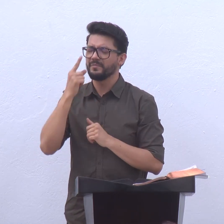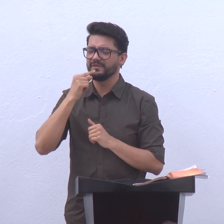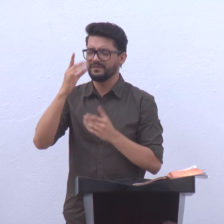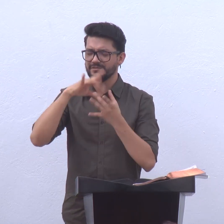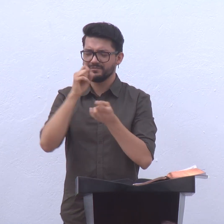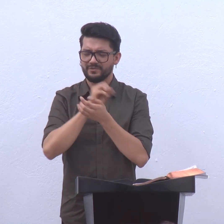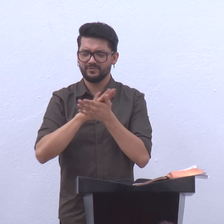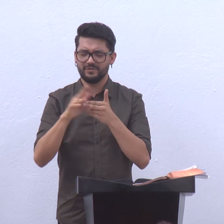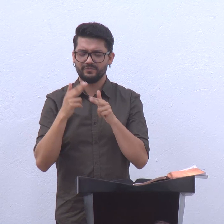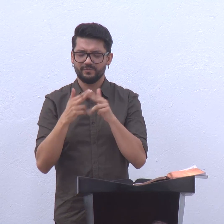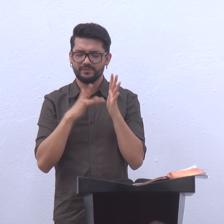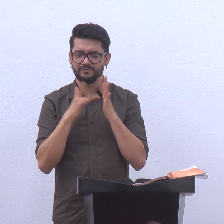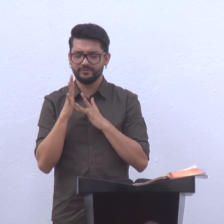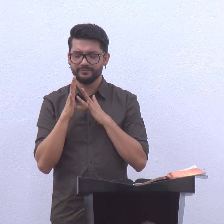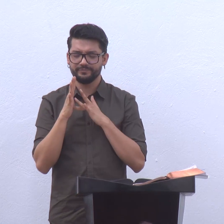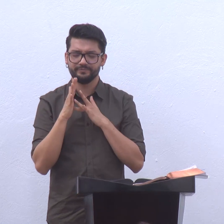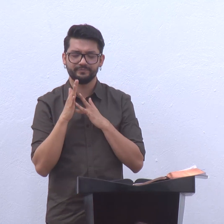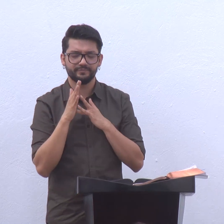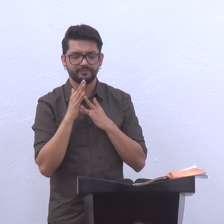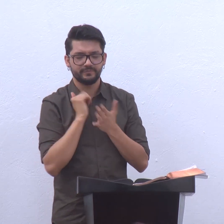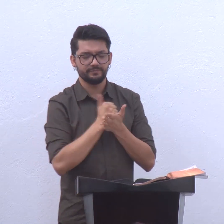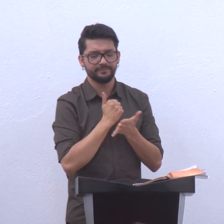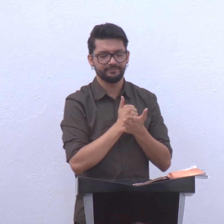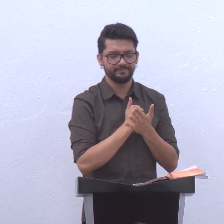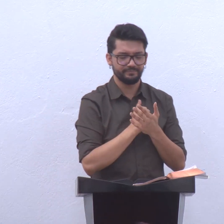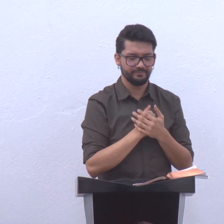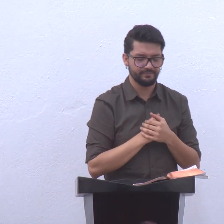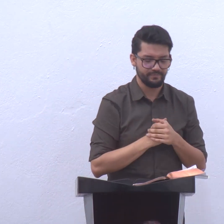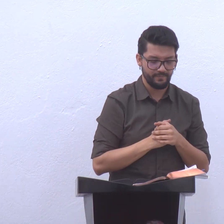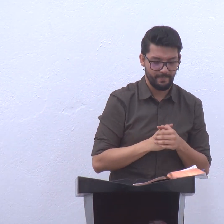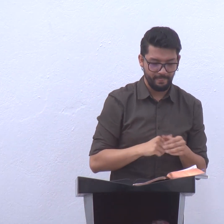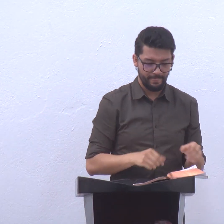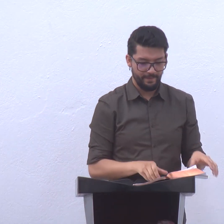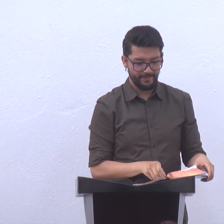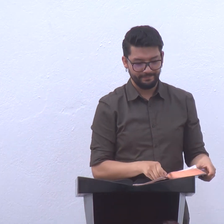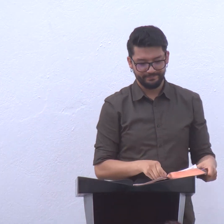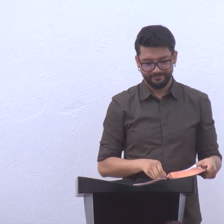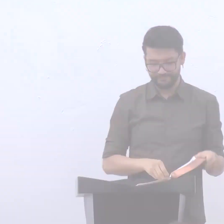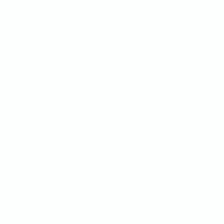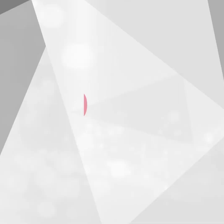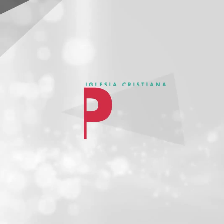tú haces. En el nombre del Padre, del Hijo y del Espíritu Santo. Amén.